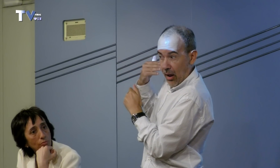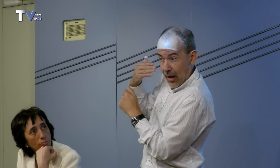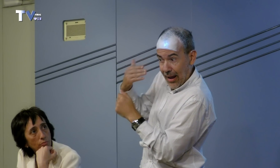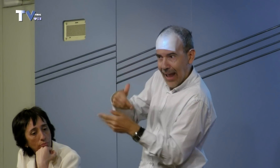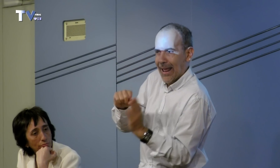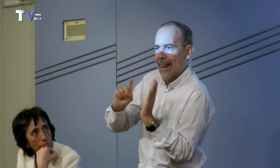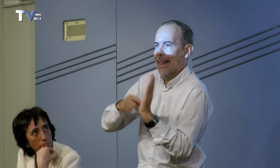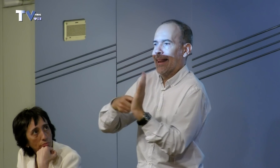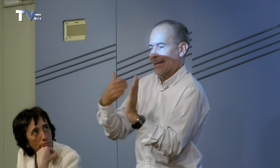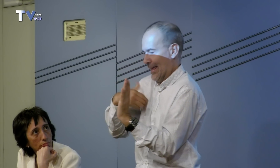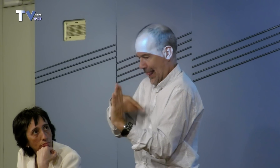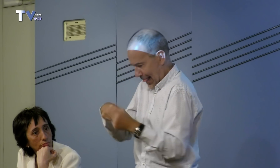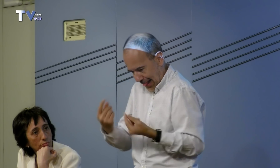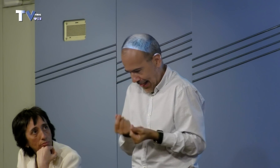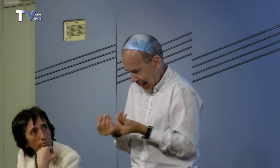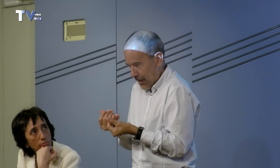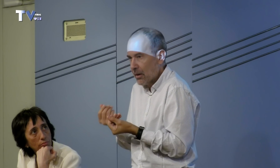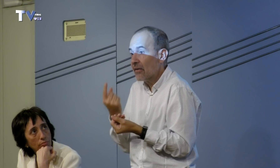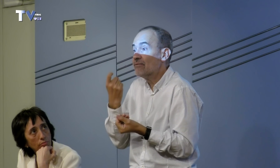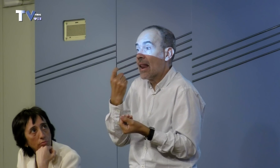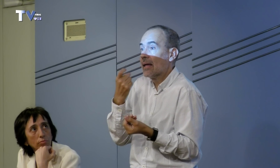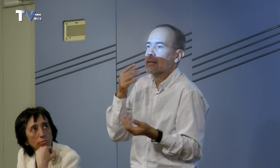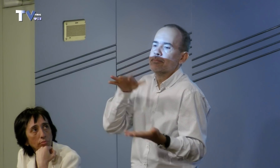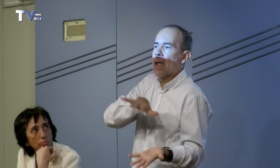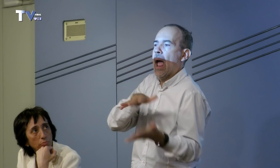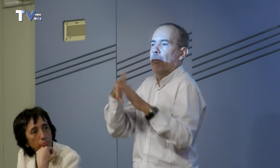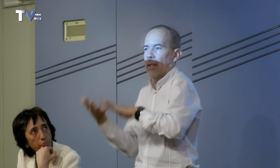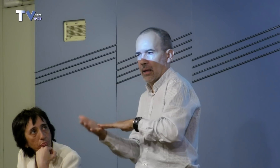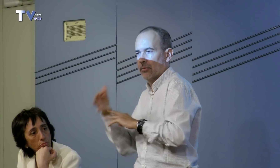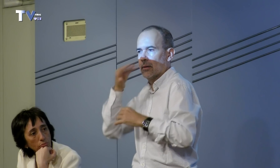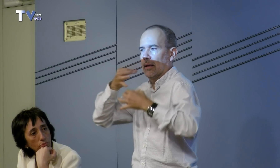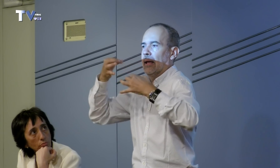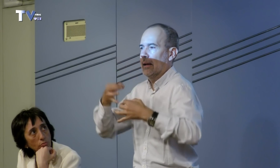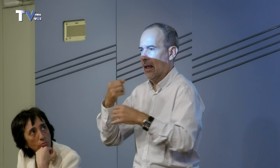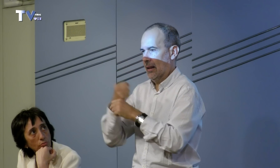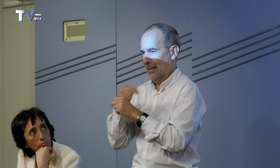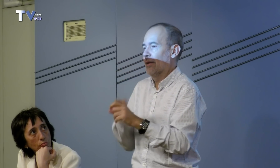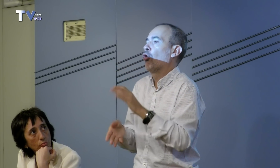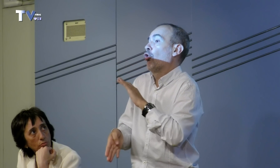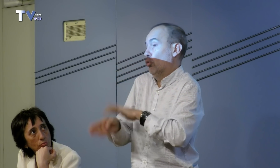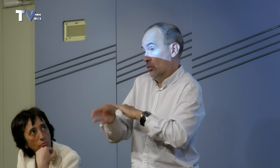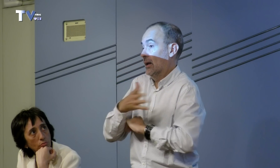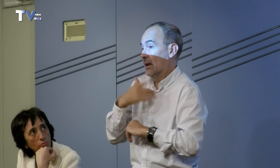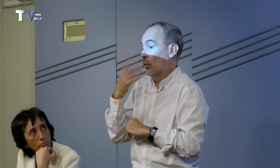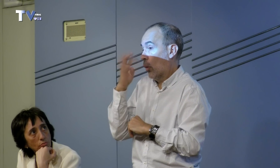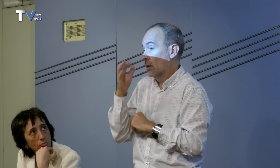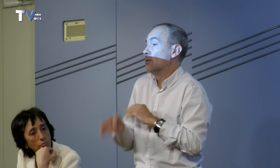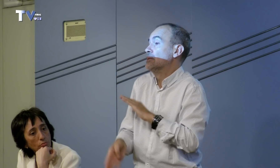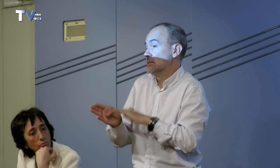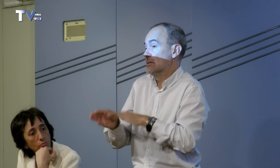lleis que agraïm eternament tot això i comencem a tenir moltes coses que hem d'anar aplicant a la